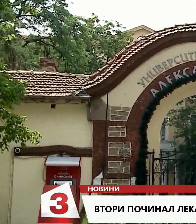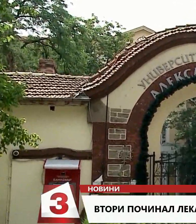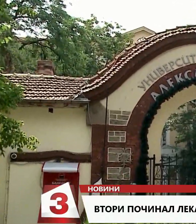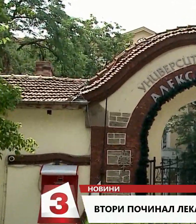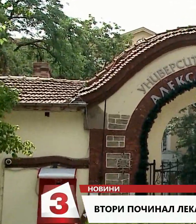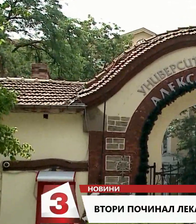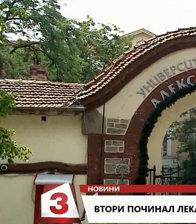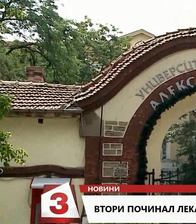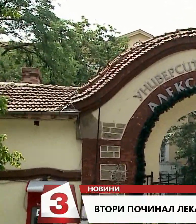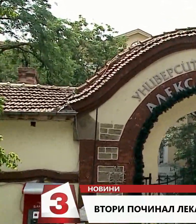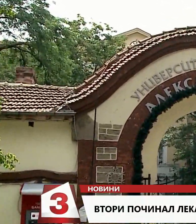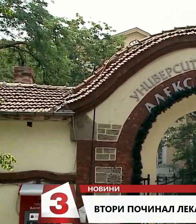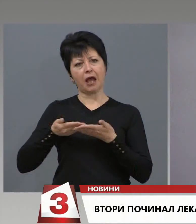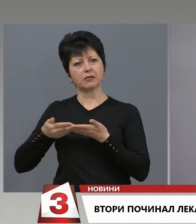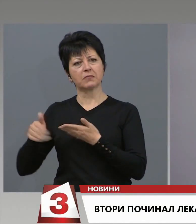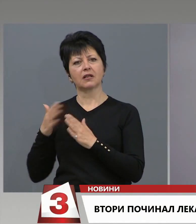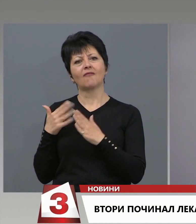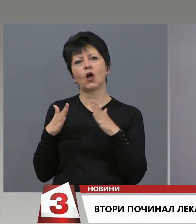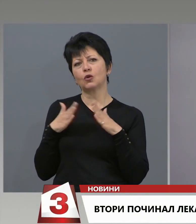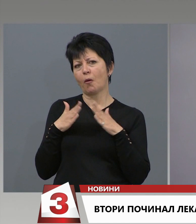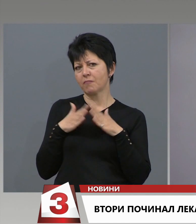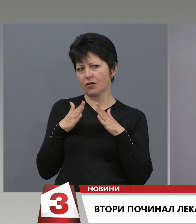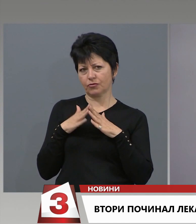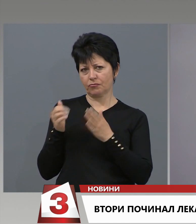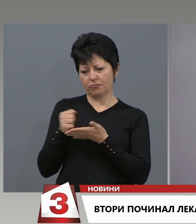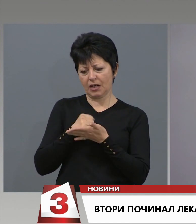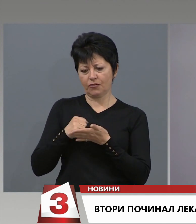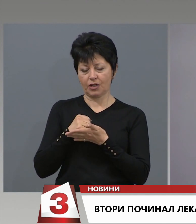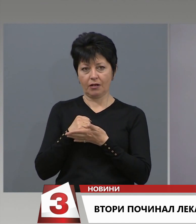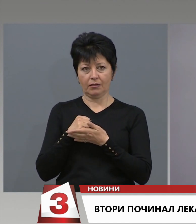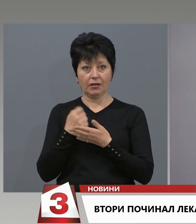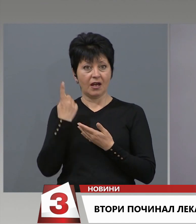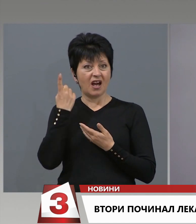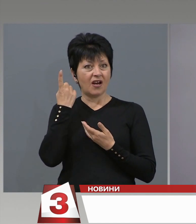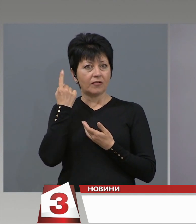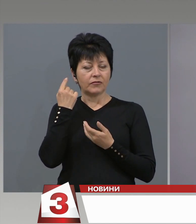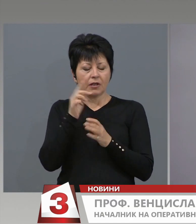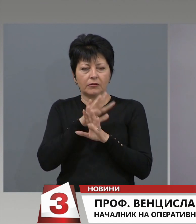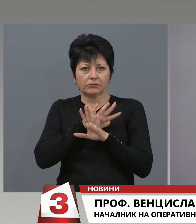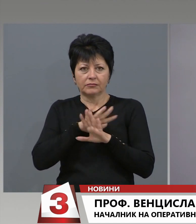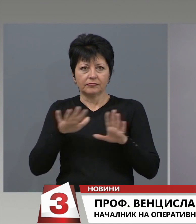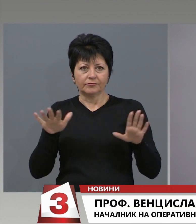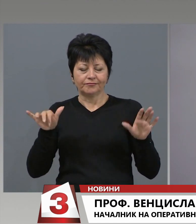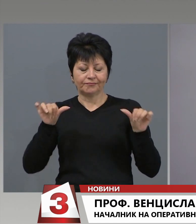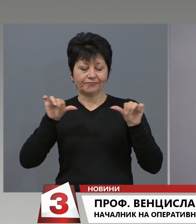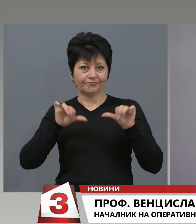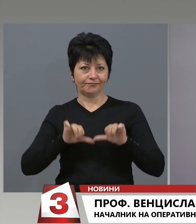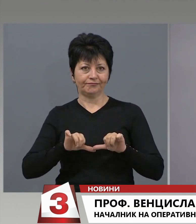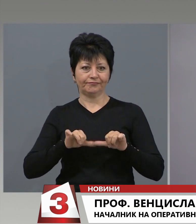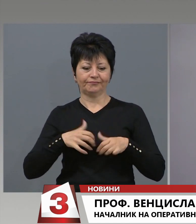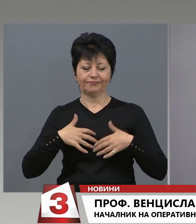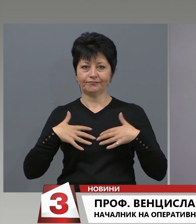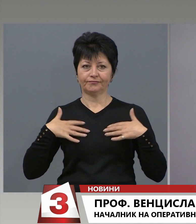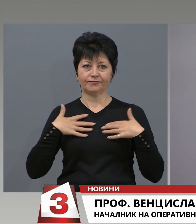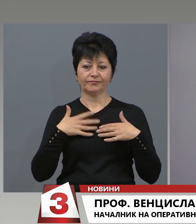Александровска болница с влошено общо състояние. Вчера внезапно е влошила състоянието в къщи, още с пристигането